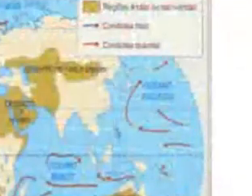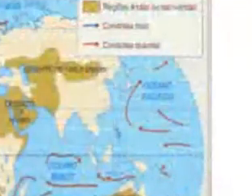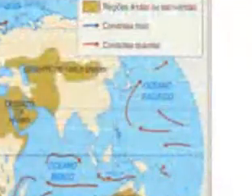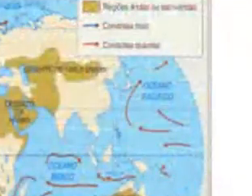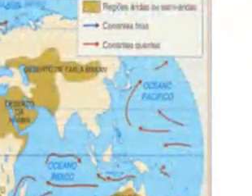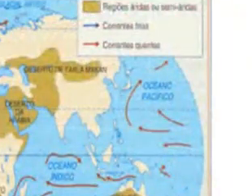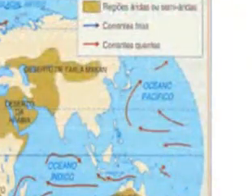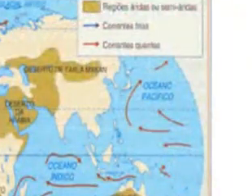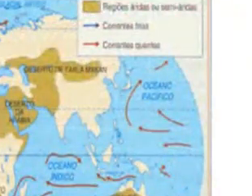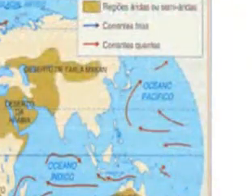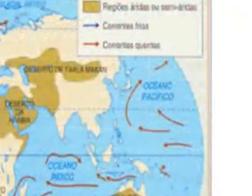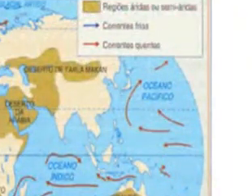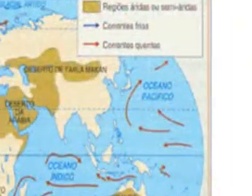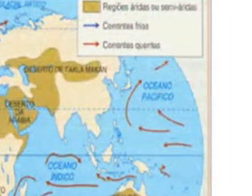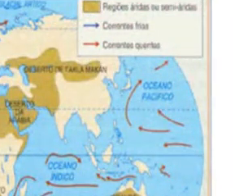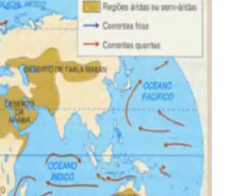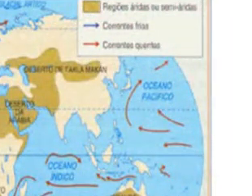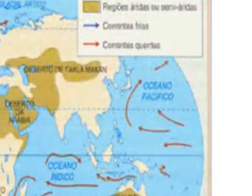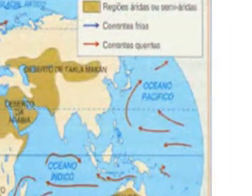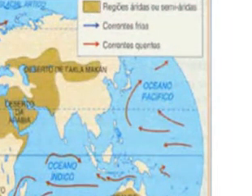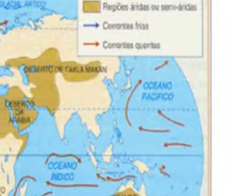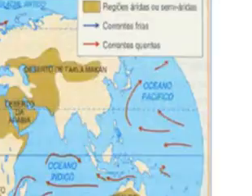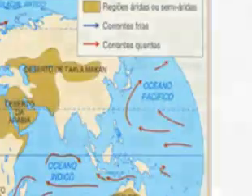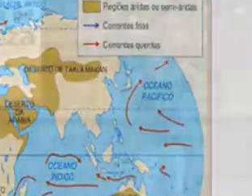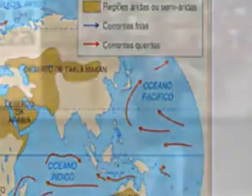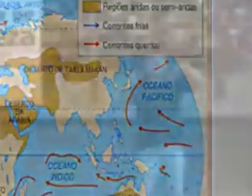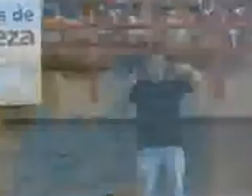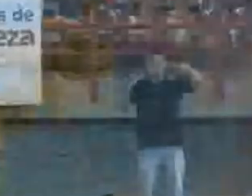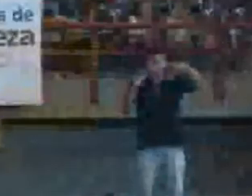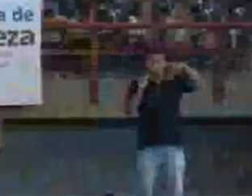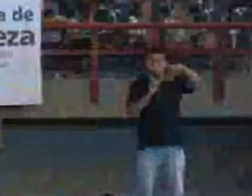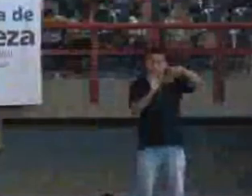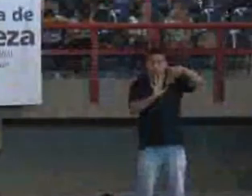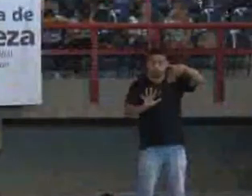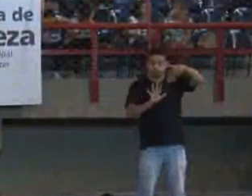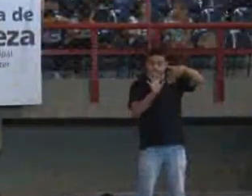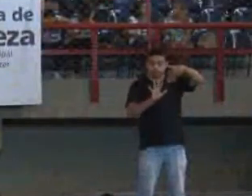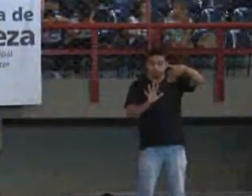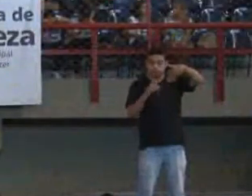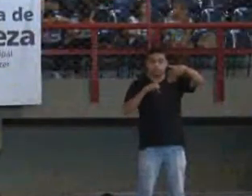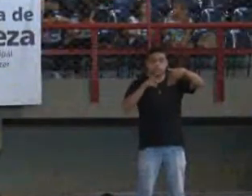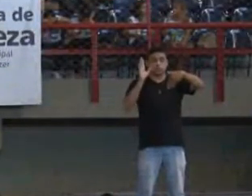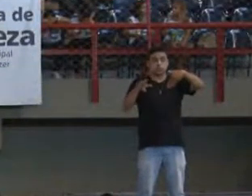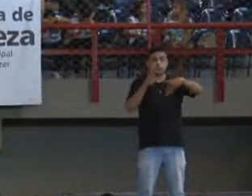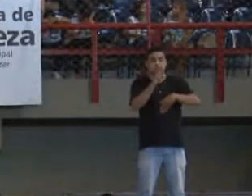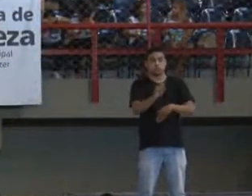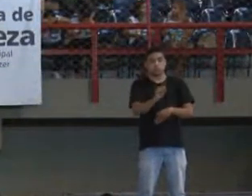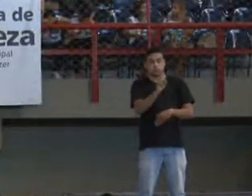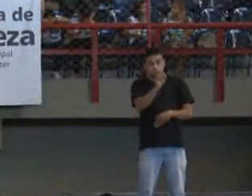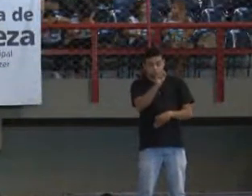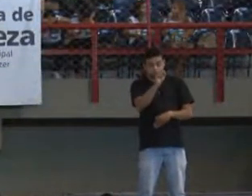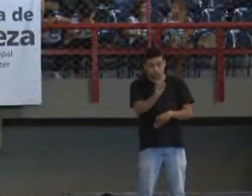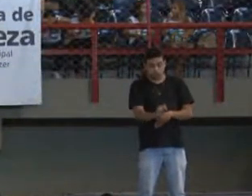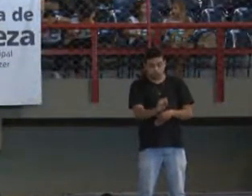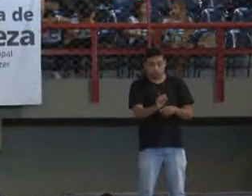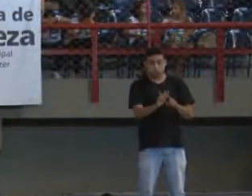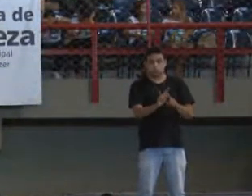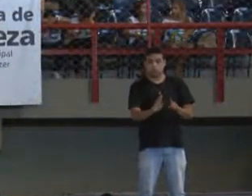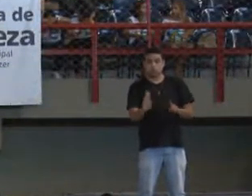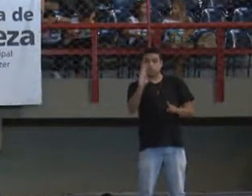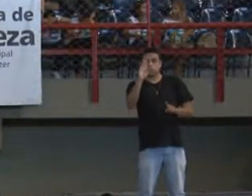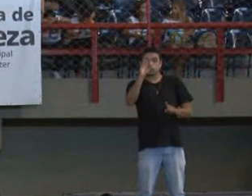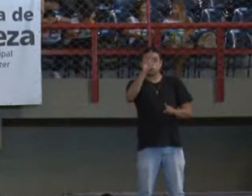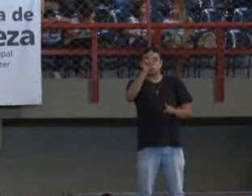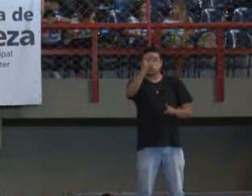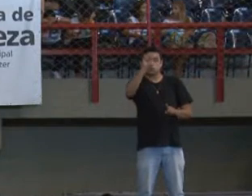banhando o Brasil, cara, na região oriental do Brasil, ali na região que vai do Rio Grande do Norte até o Rio Grande do Sul. É o